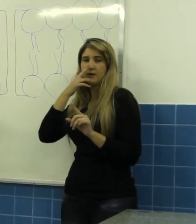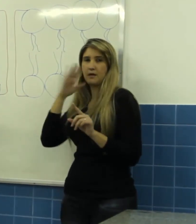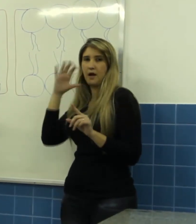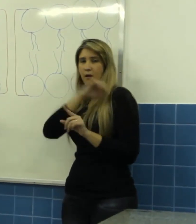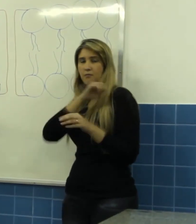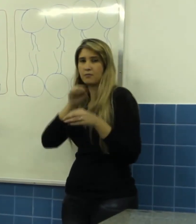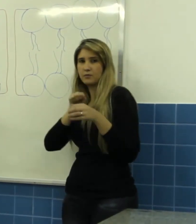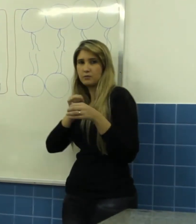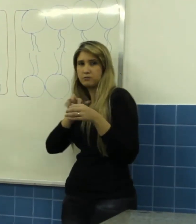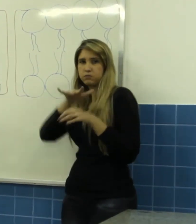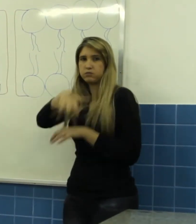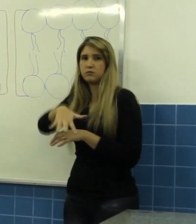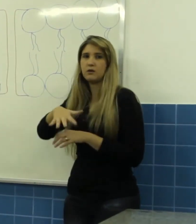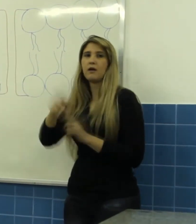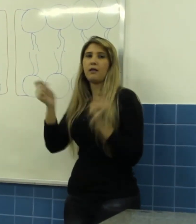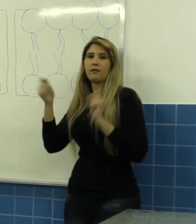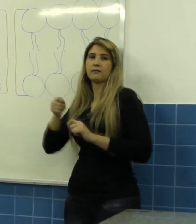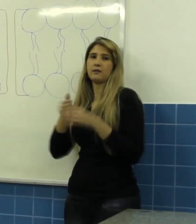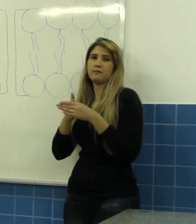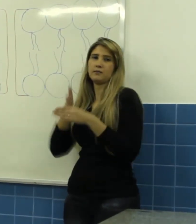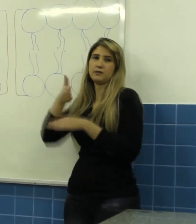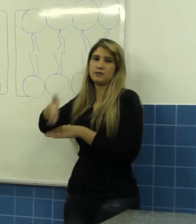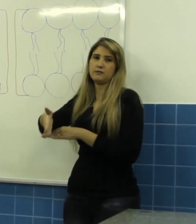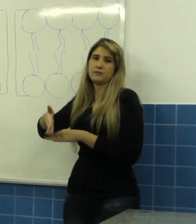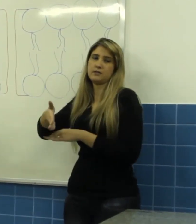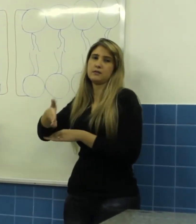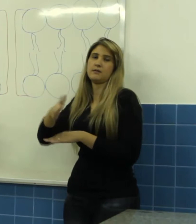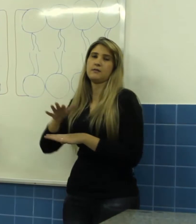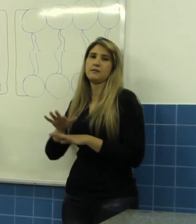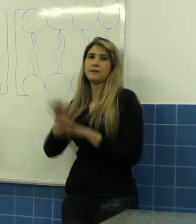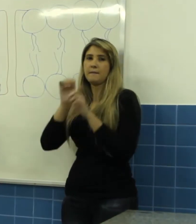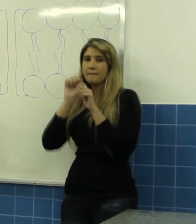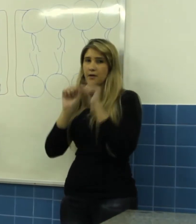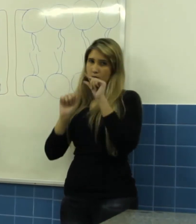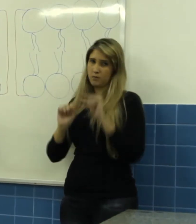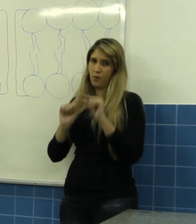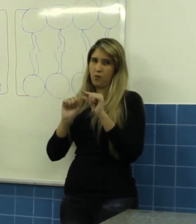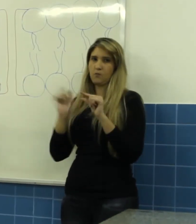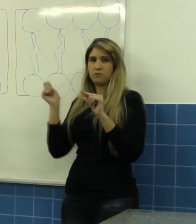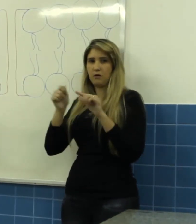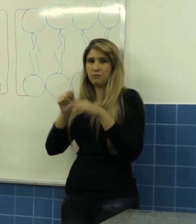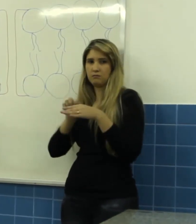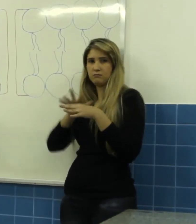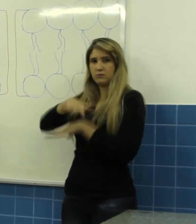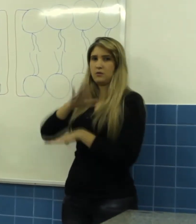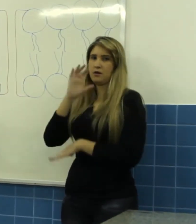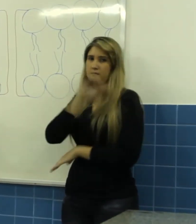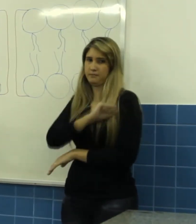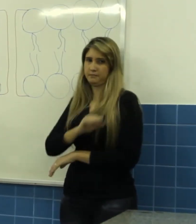ela consegue atravessar essa membrana plasmática, mas em pequenas quantidades.